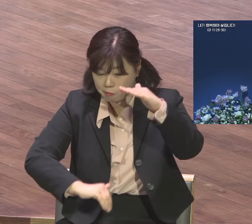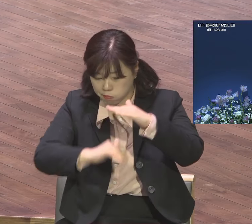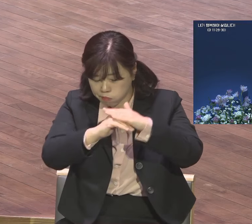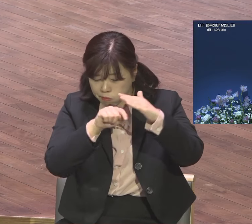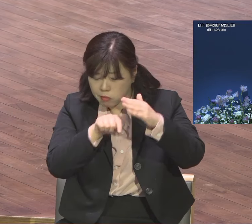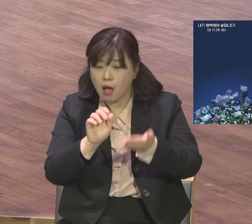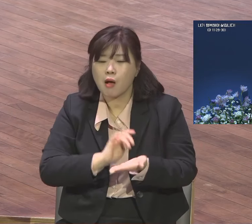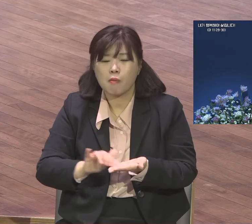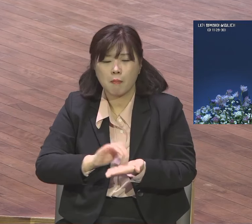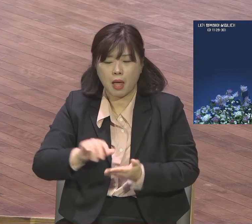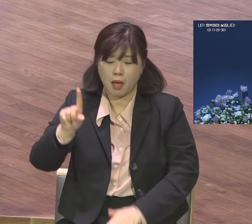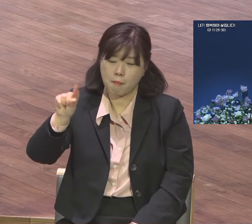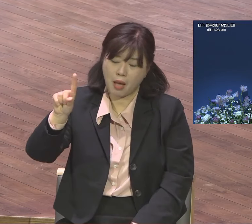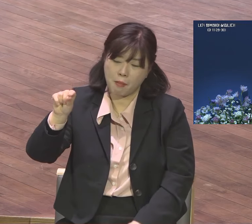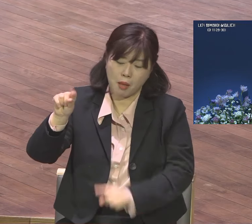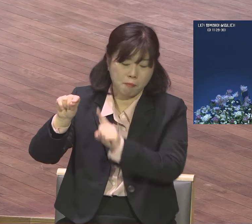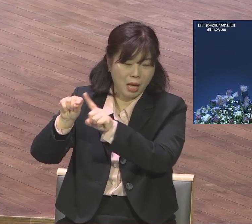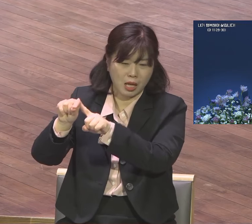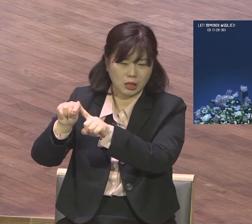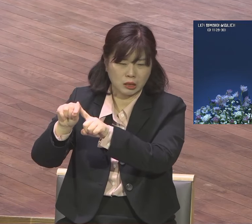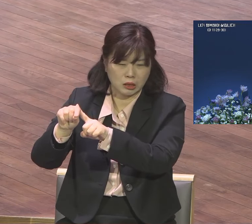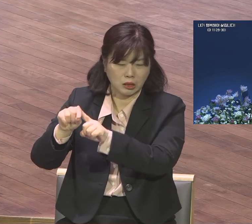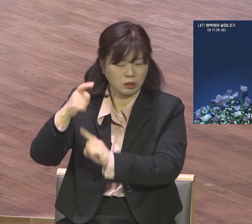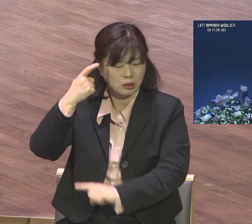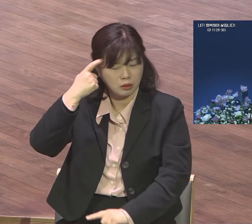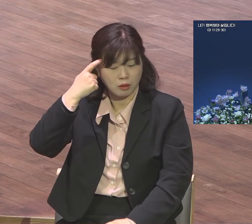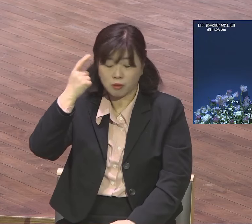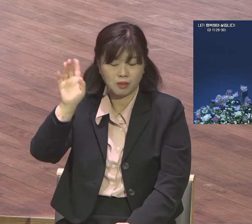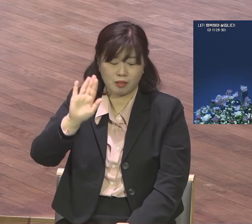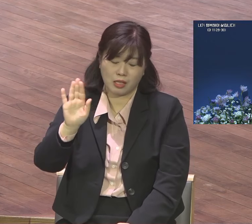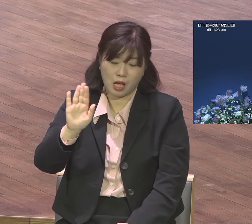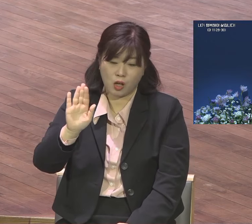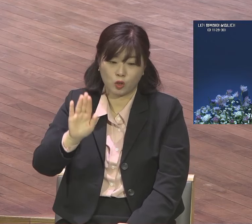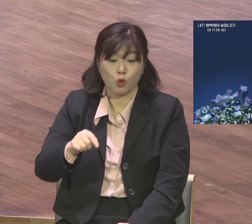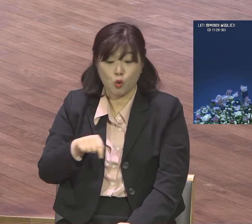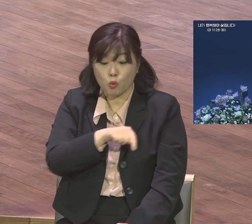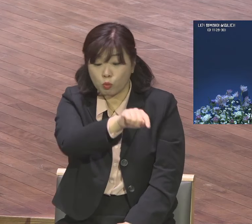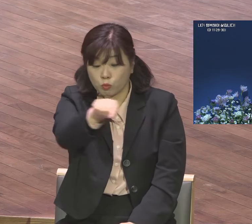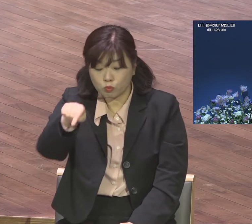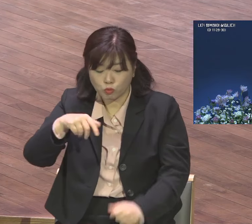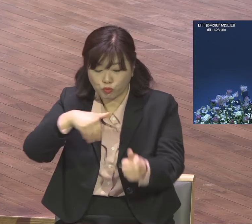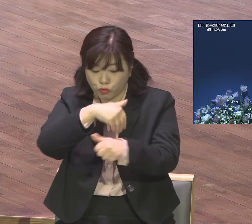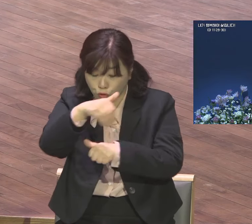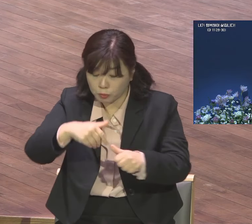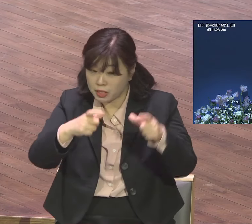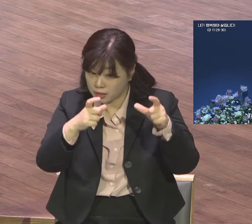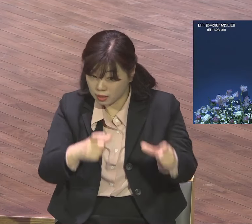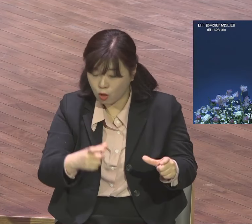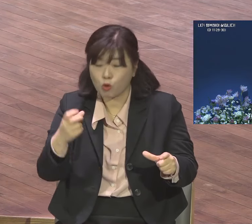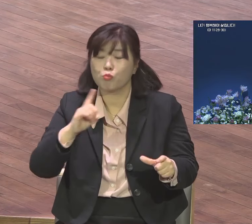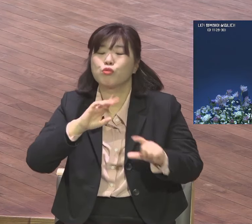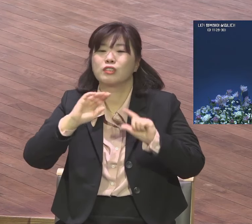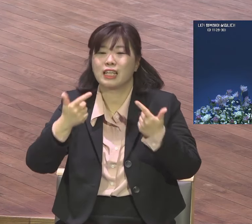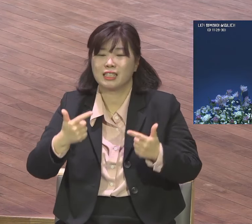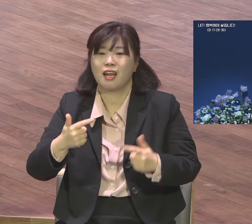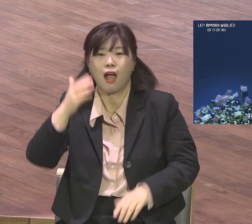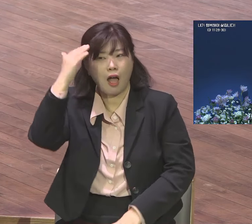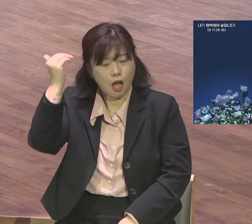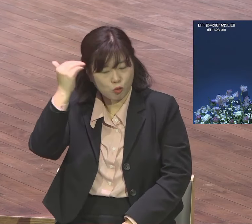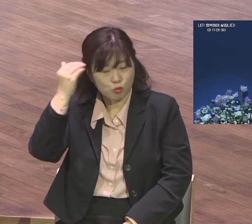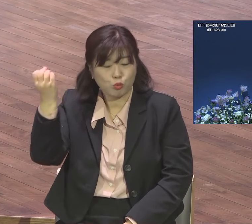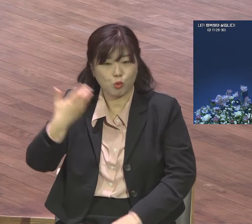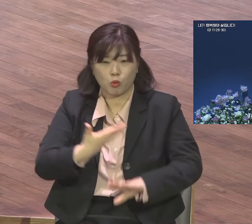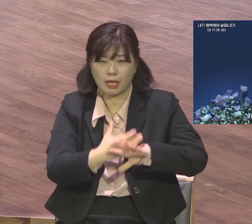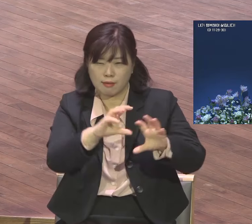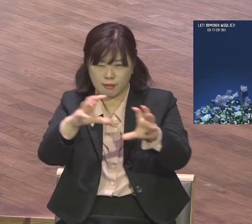우리가 237 나라 5천 종족을 살릴 수 있는 견고한 플랫폼을 구축하자는 의미가 담겨